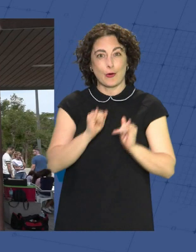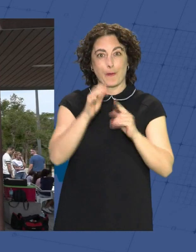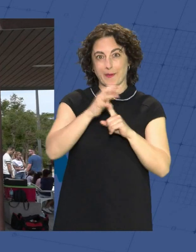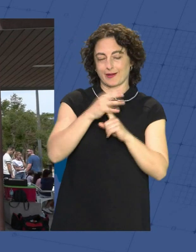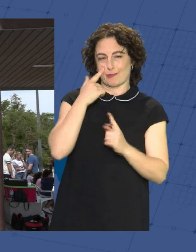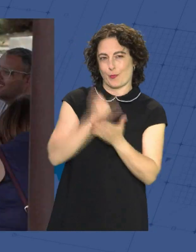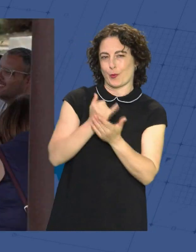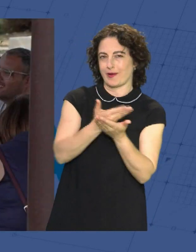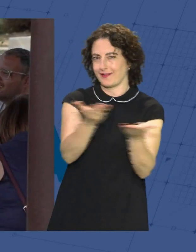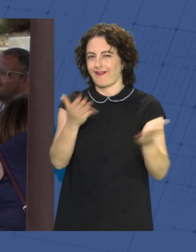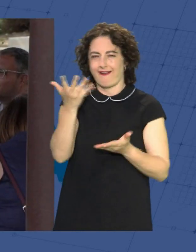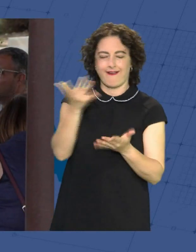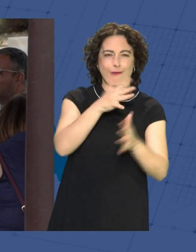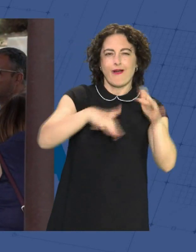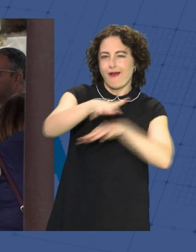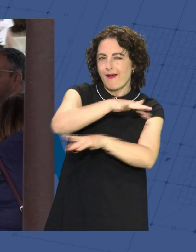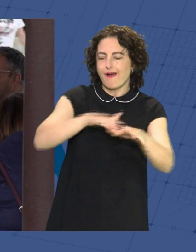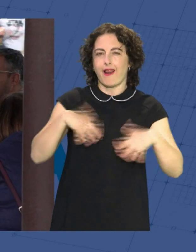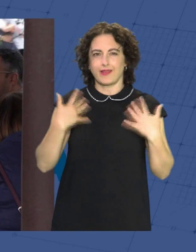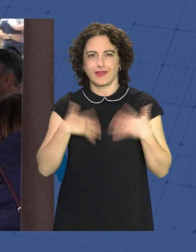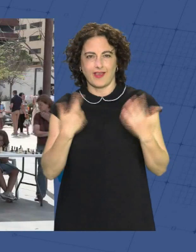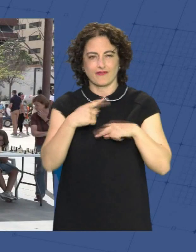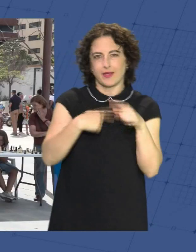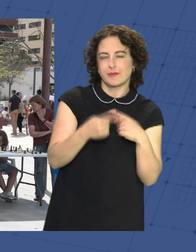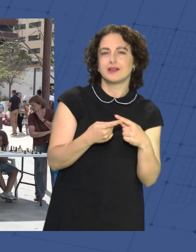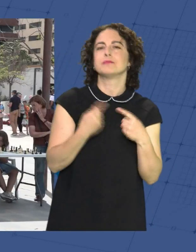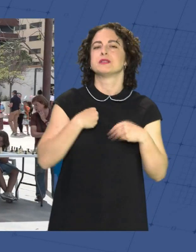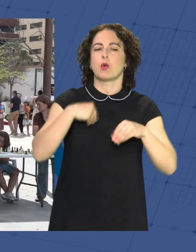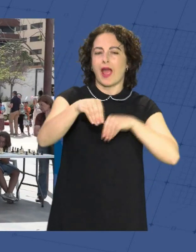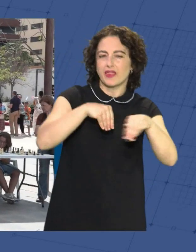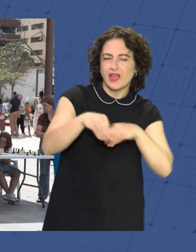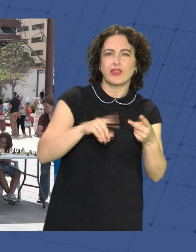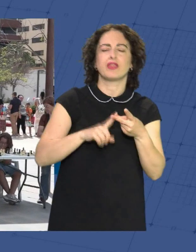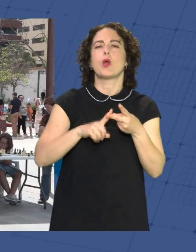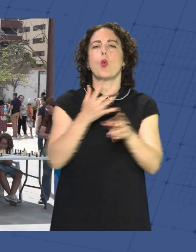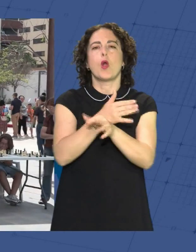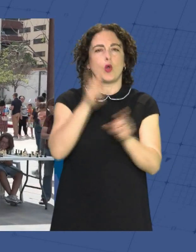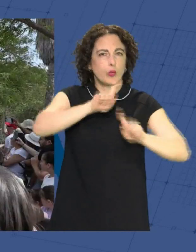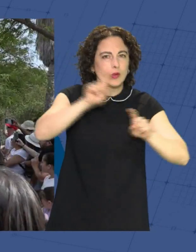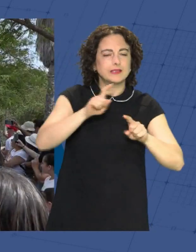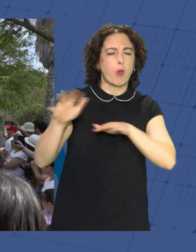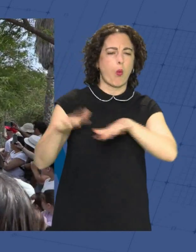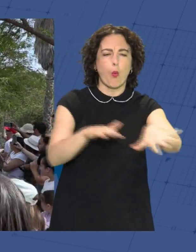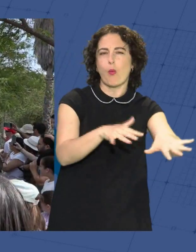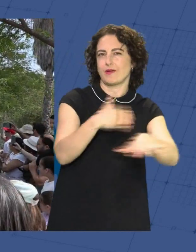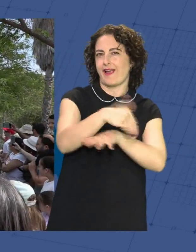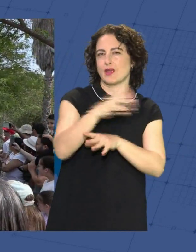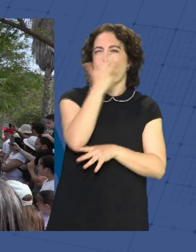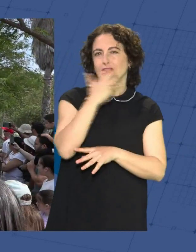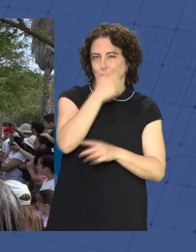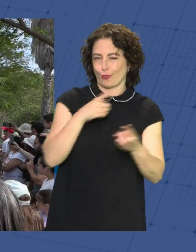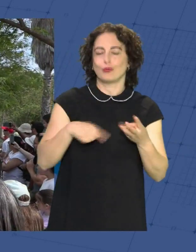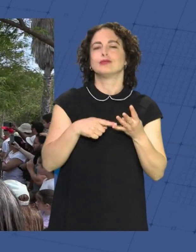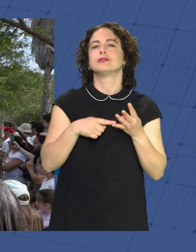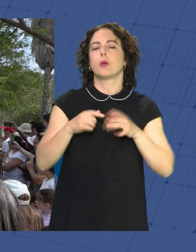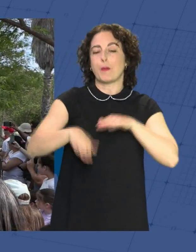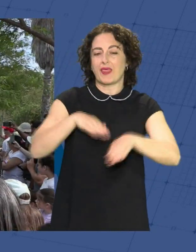comprobar la alegría que se respiraba entre las familias, con partidas simultáneas de ajedrez, juegos educativos, un pasacalles con música de cuento, pista de cars